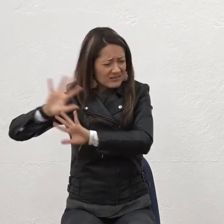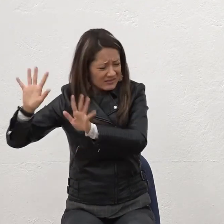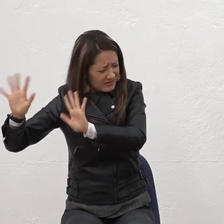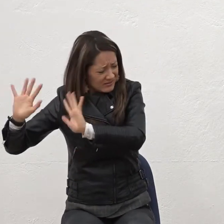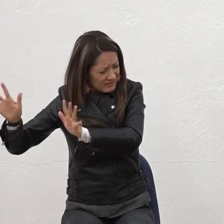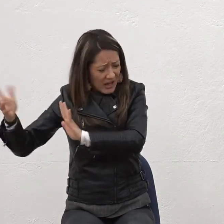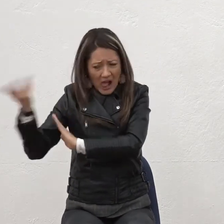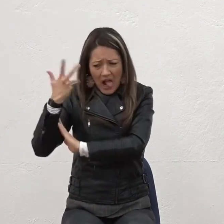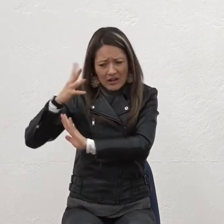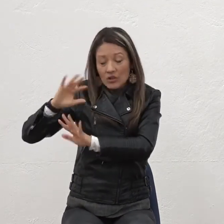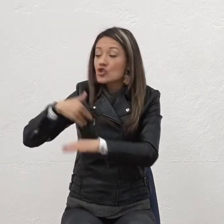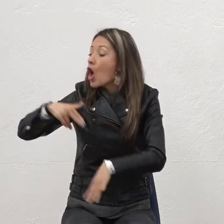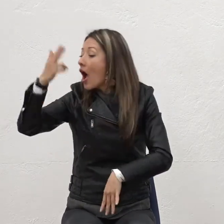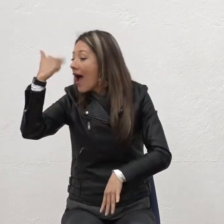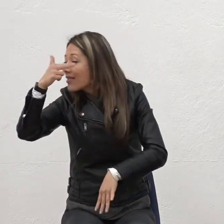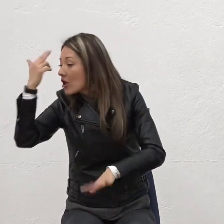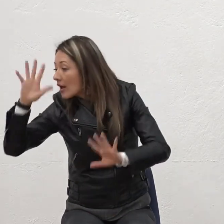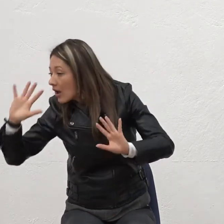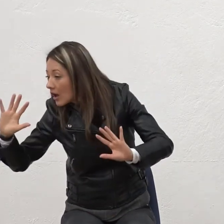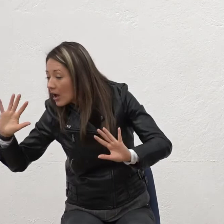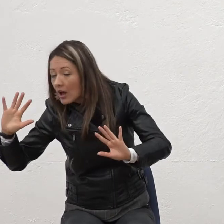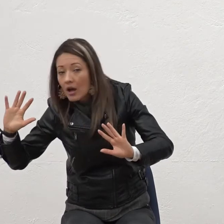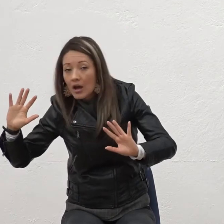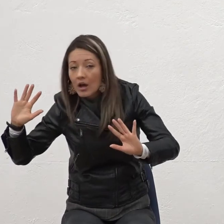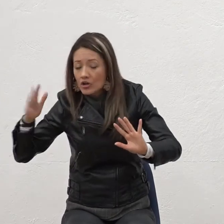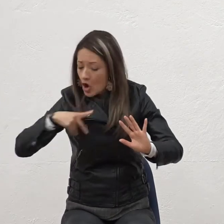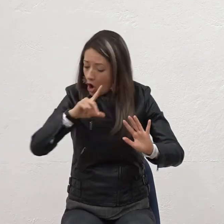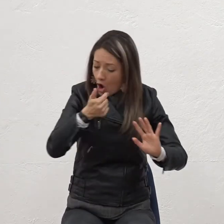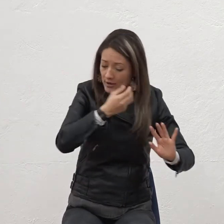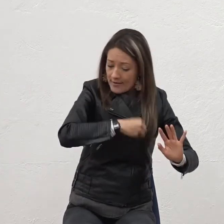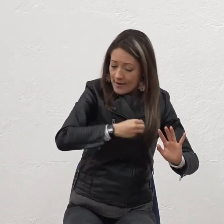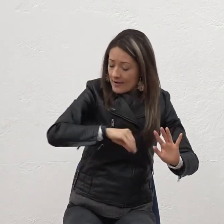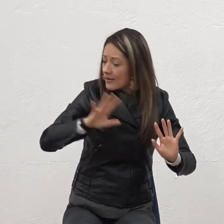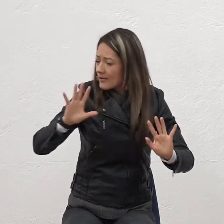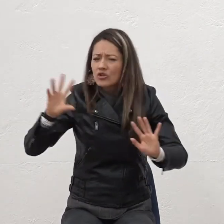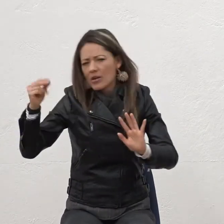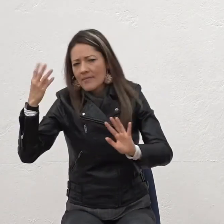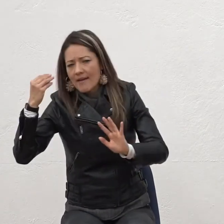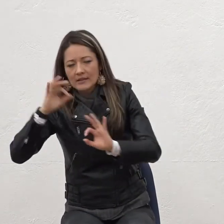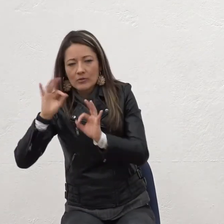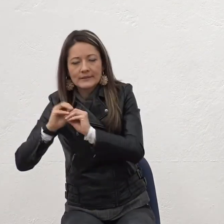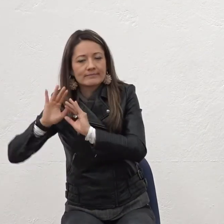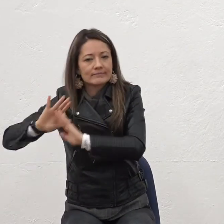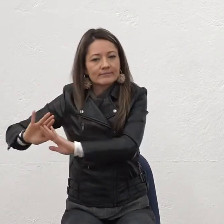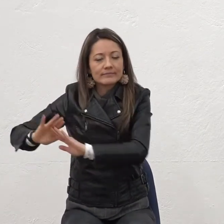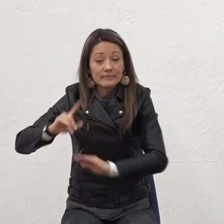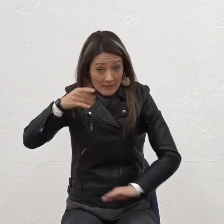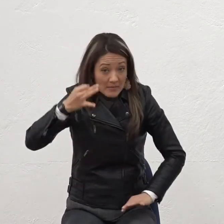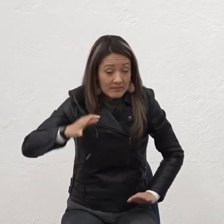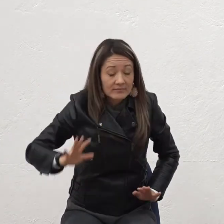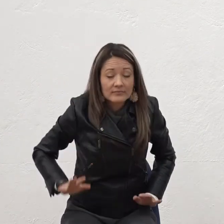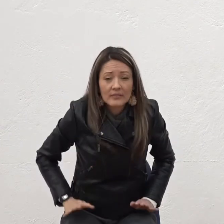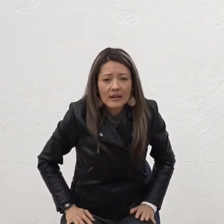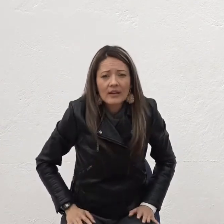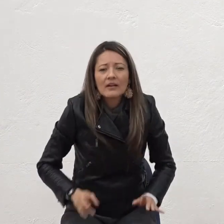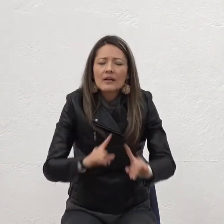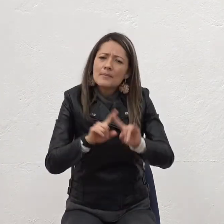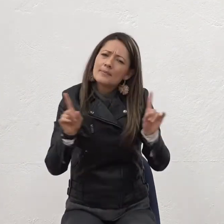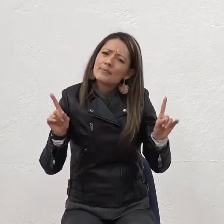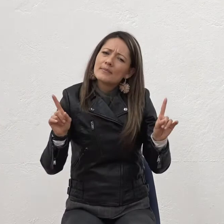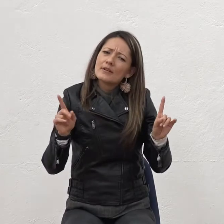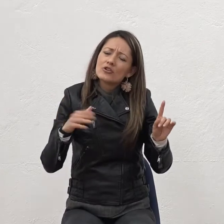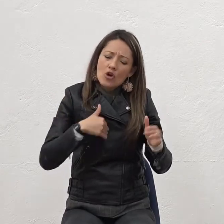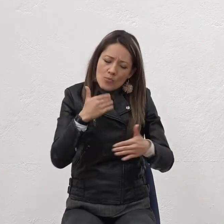eso, yo soy católico, yo tengo otra creencia, o no me hable de eso, ¿verdad? Pero